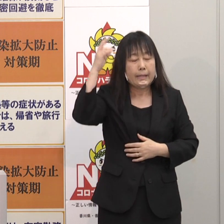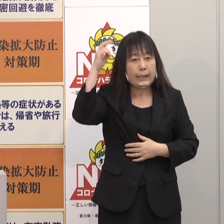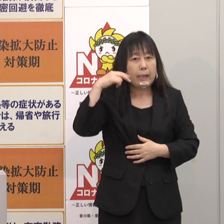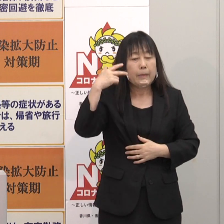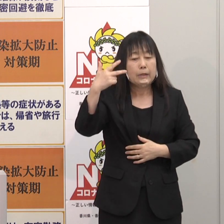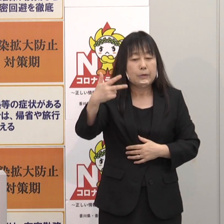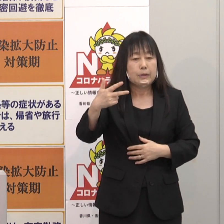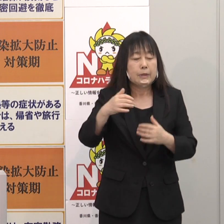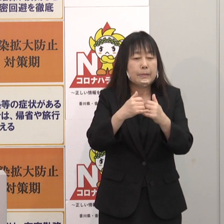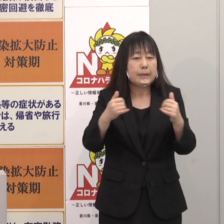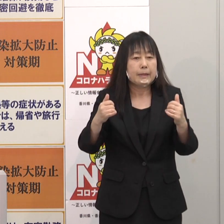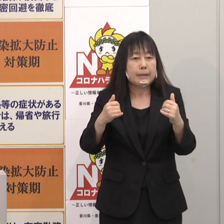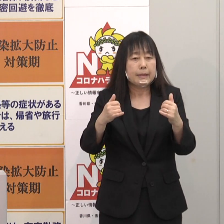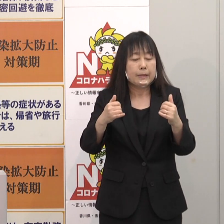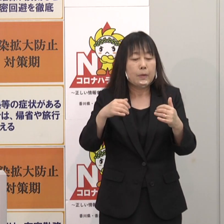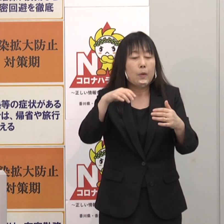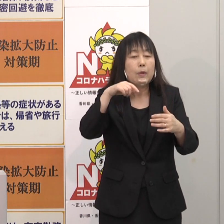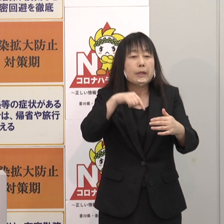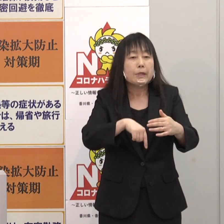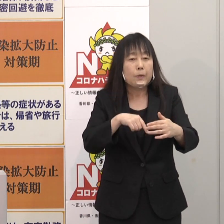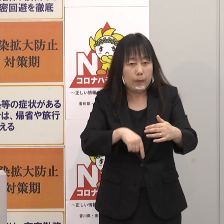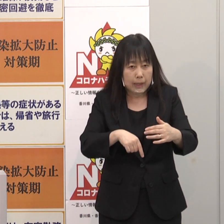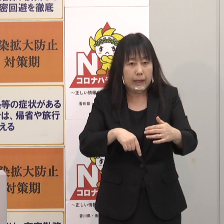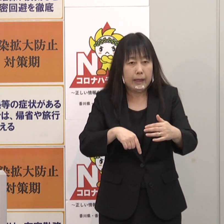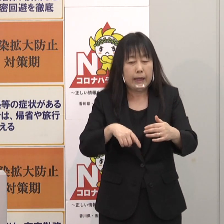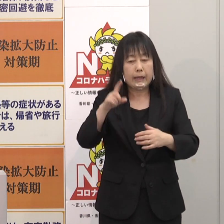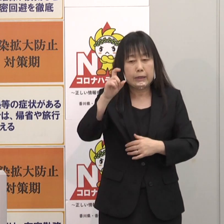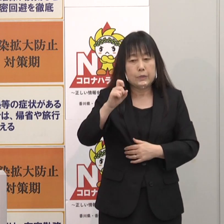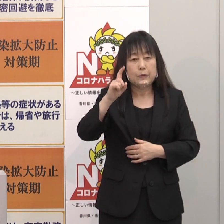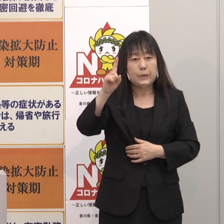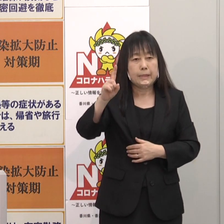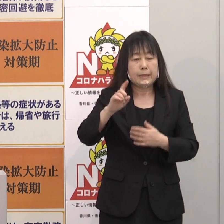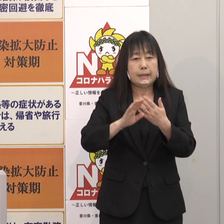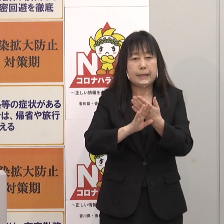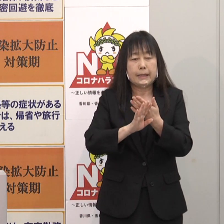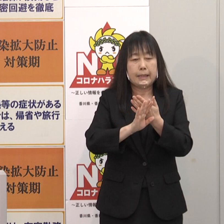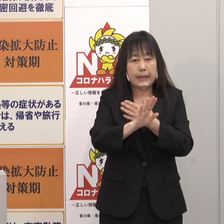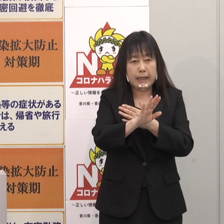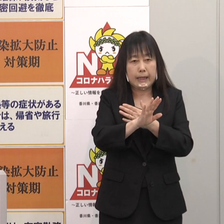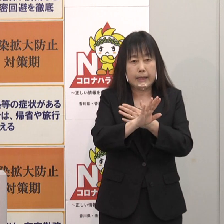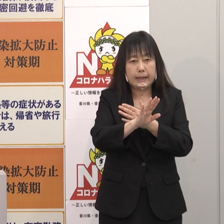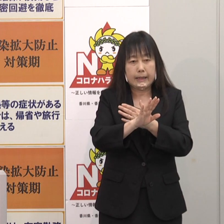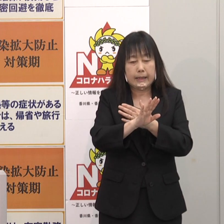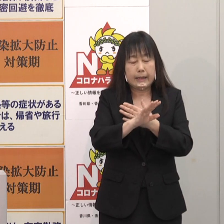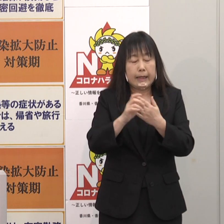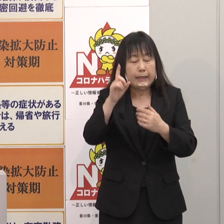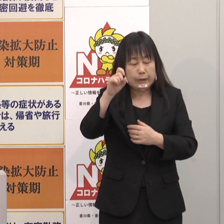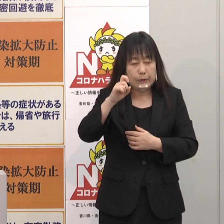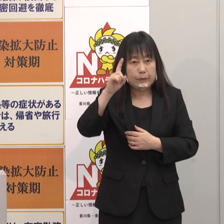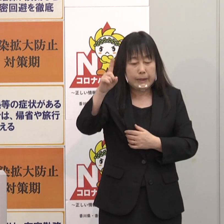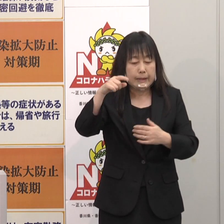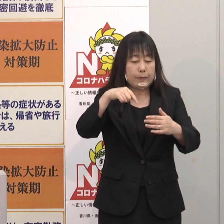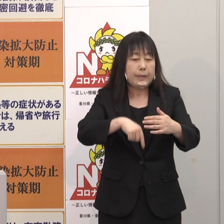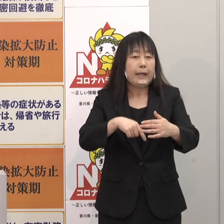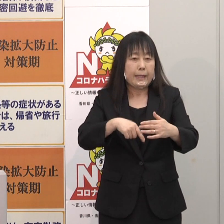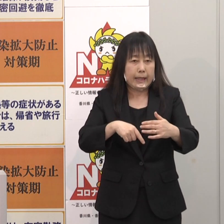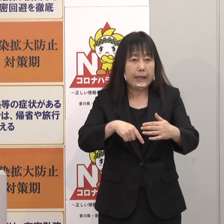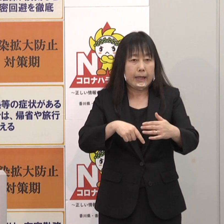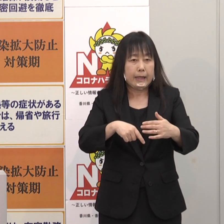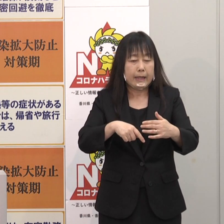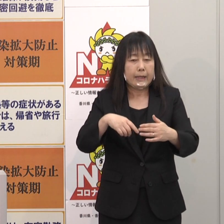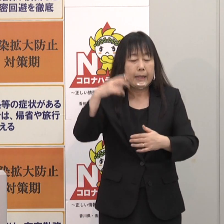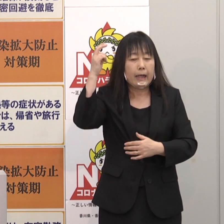すれば本県では住所違いの市長でもこのコロナワクチン接種を受けられることに、まあ、本県とし